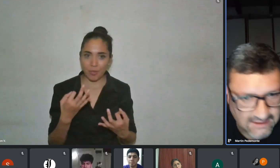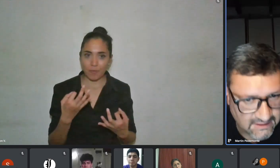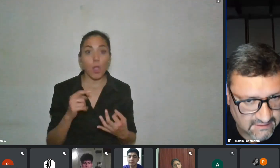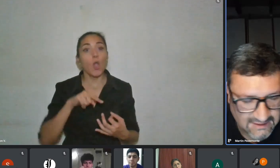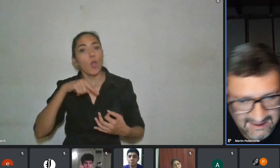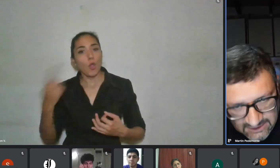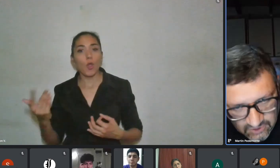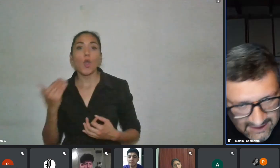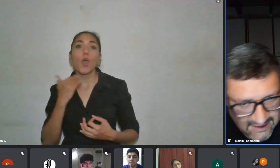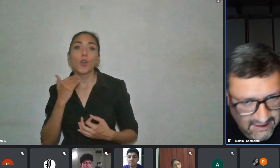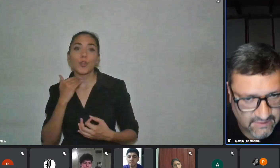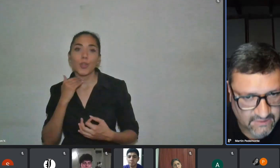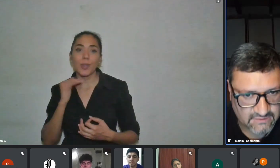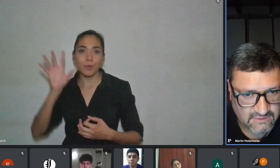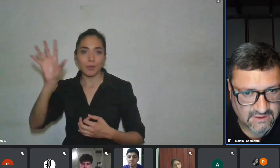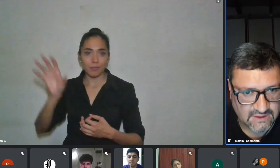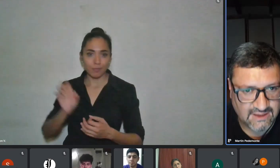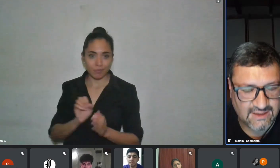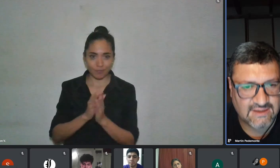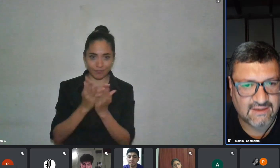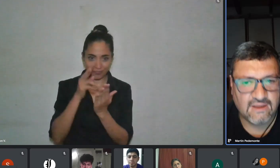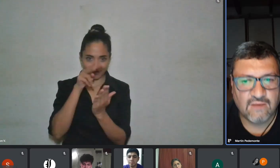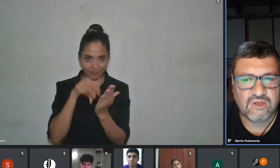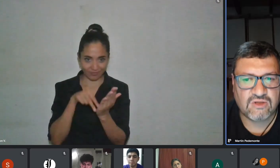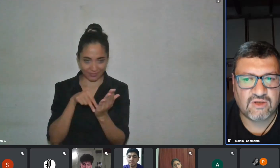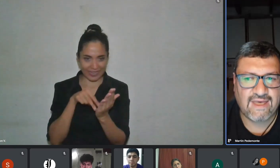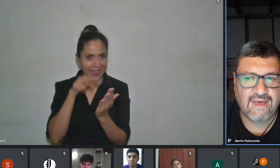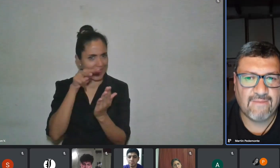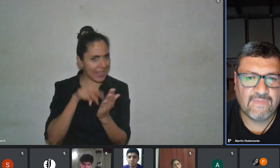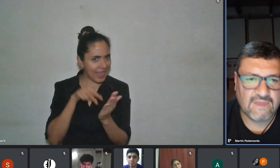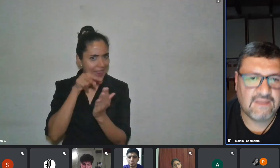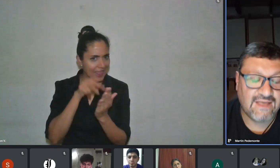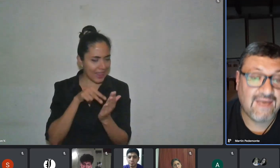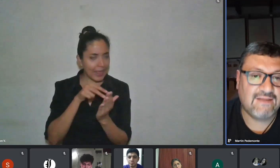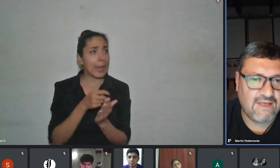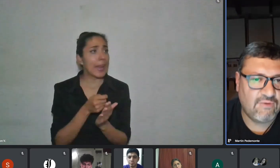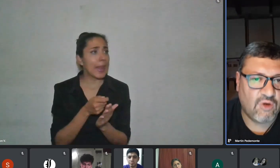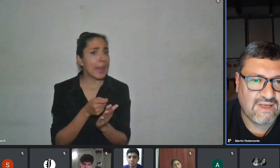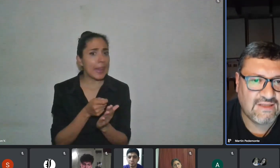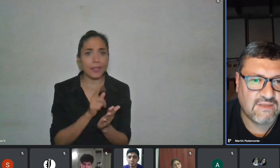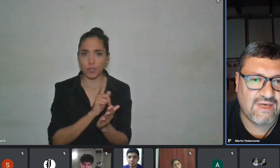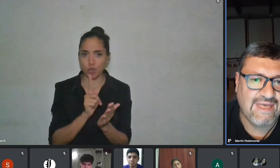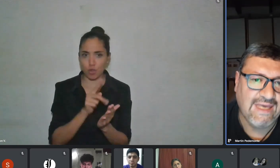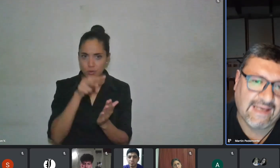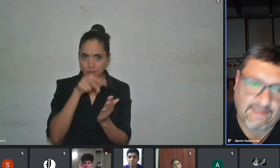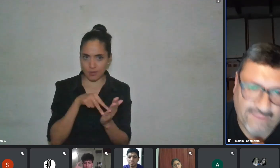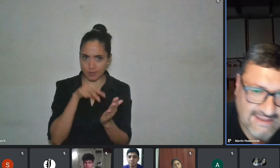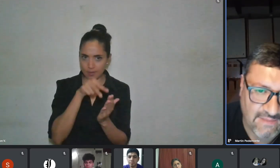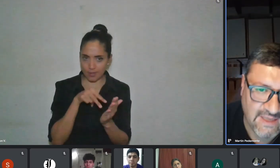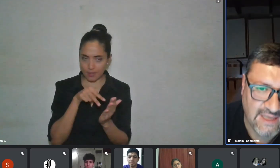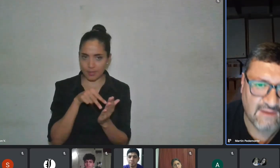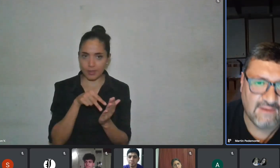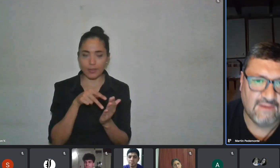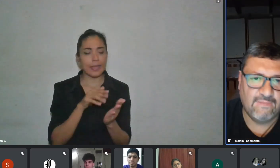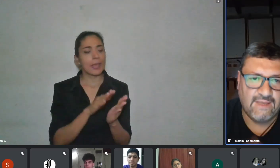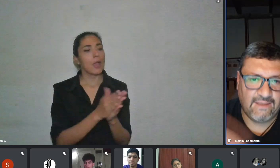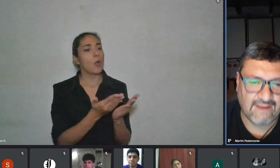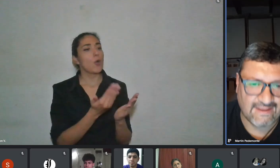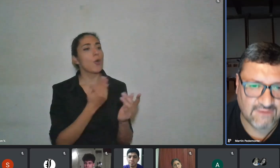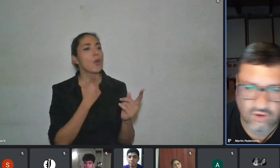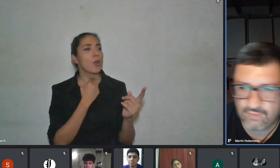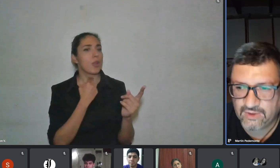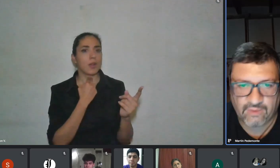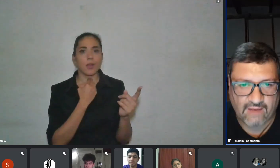le mezquinen, ni lectura ni libros. Es decir, por eso que este libro es buenísimo y capaz que a mí